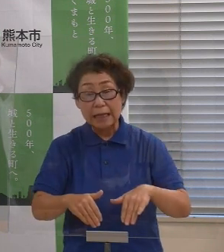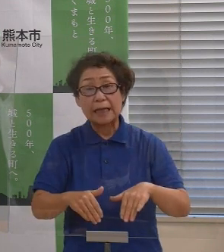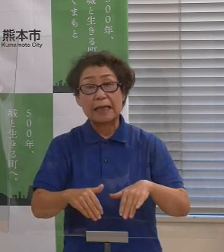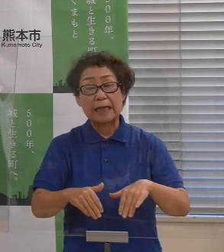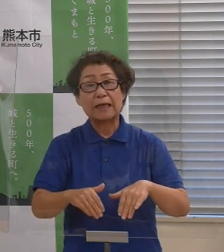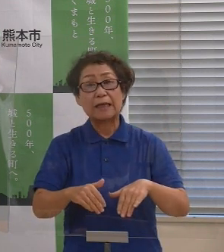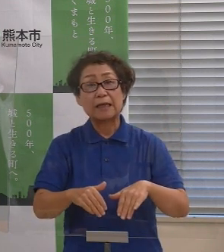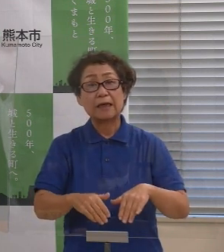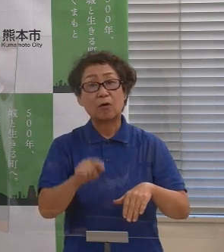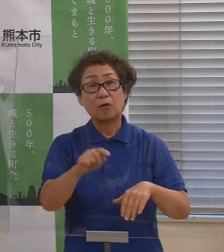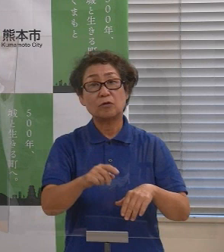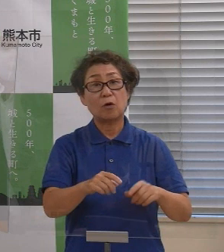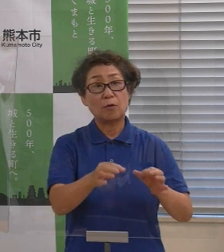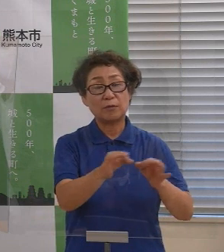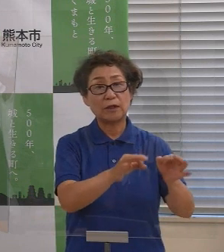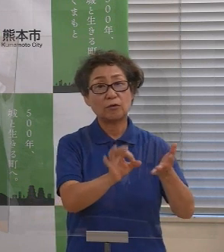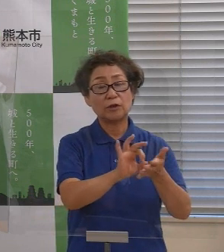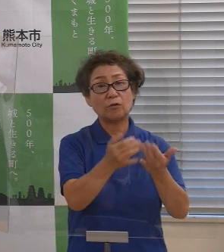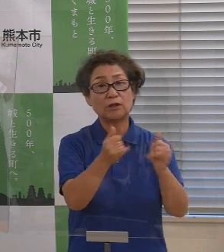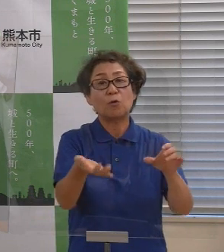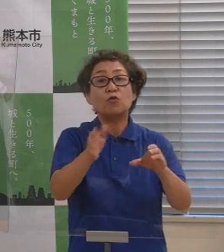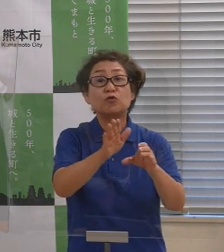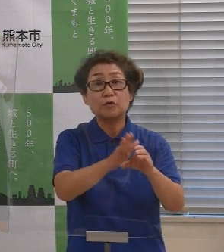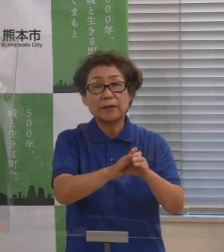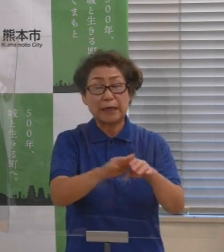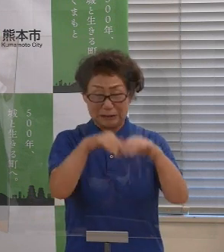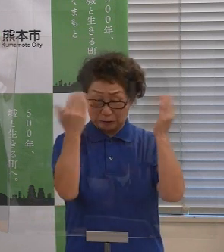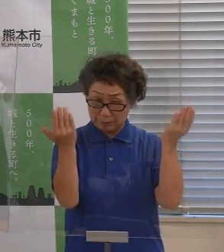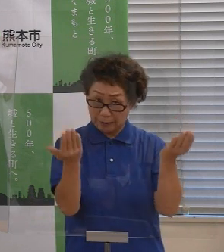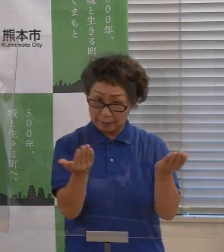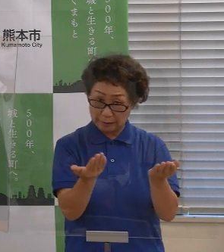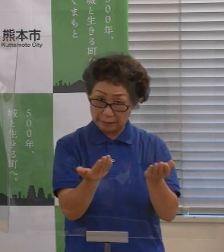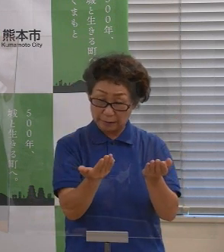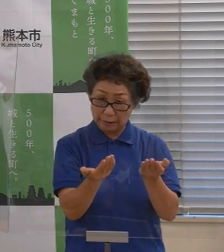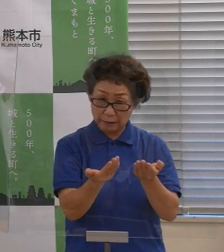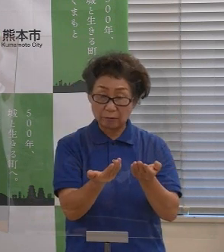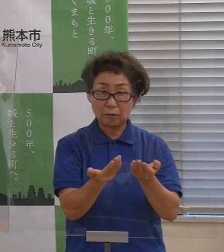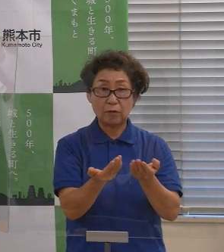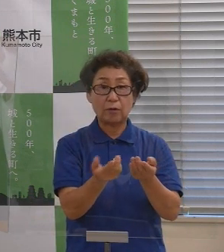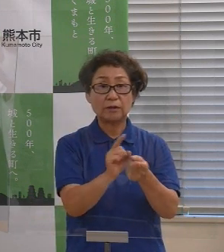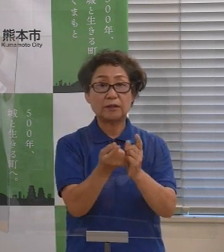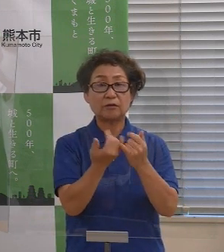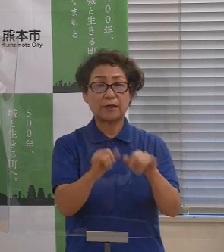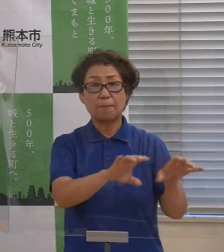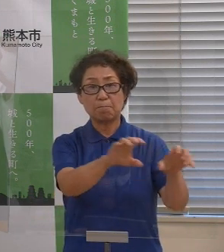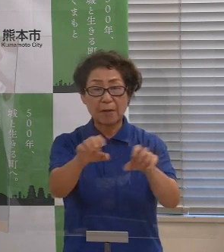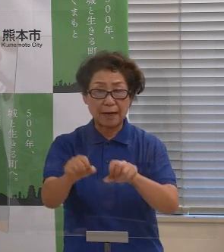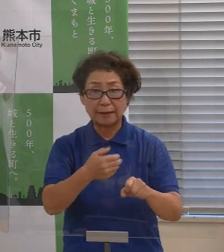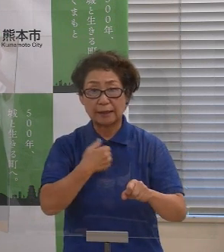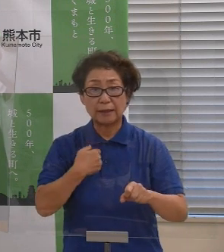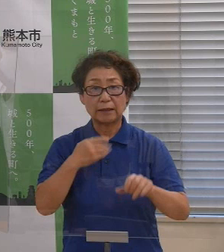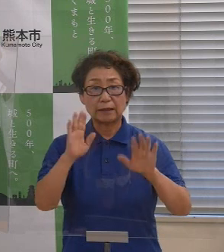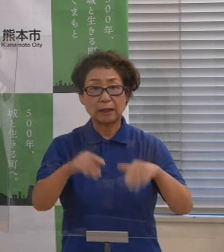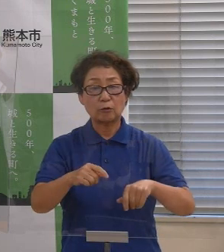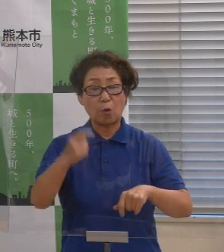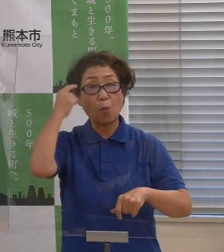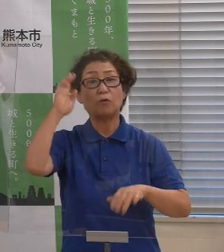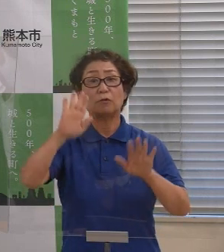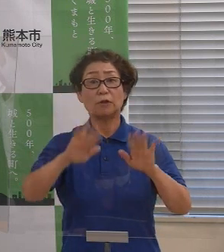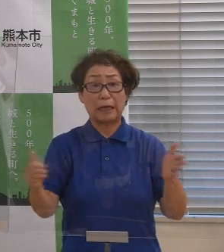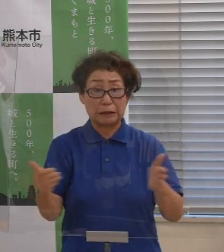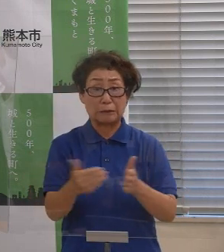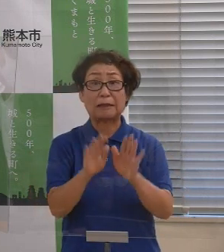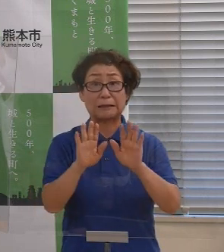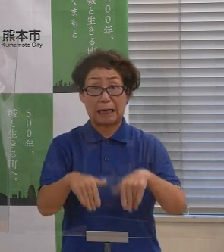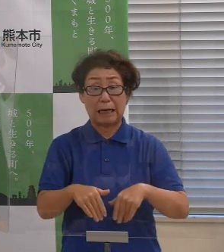して、この店舗の利用者も含めてですね、全て把握できている状態だというふうに、私も認識をしており